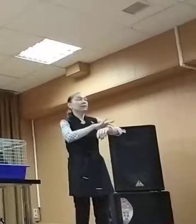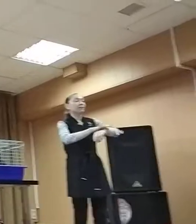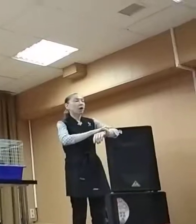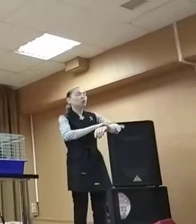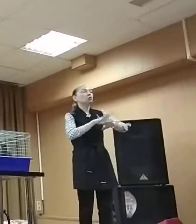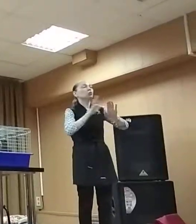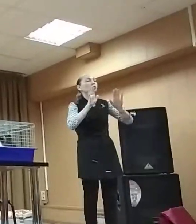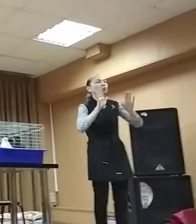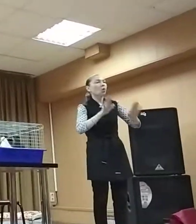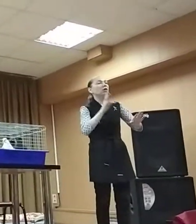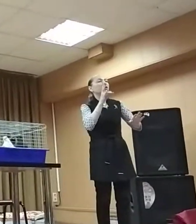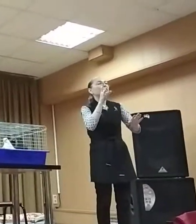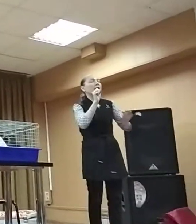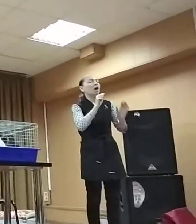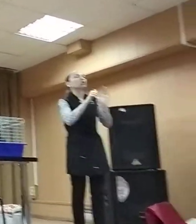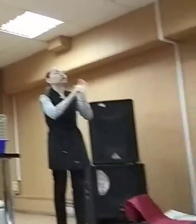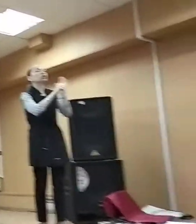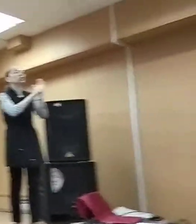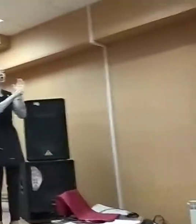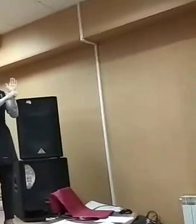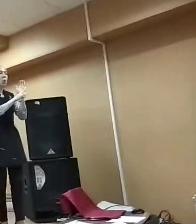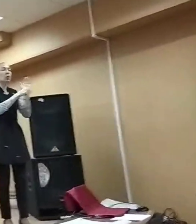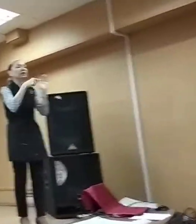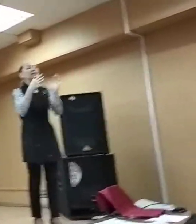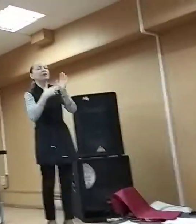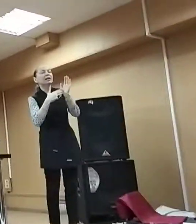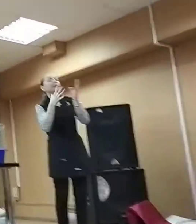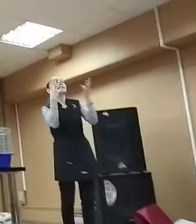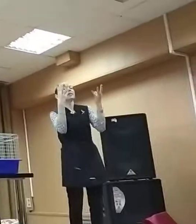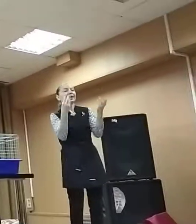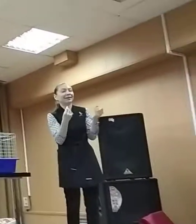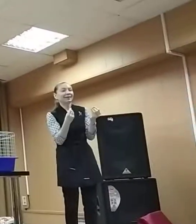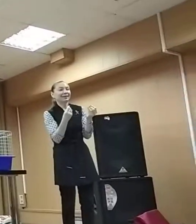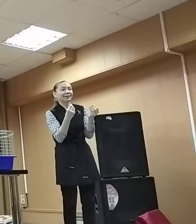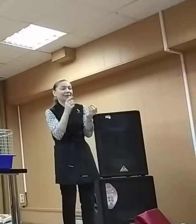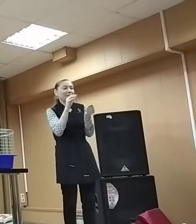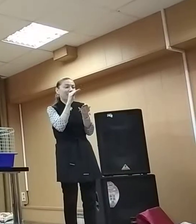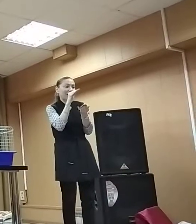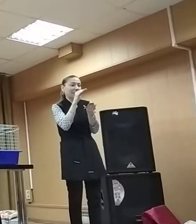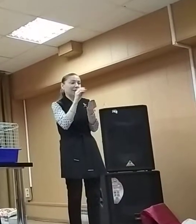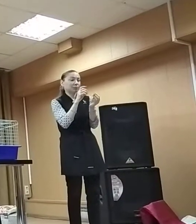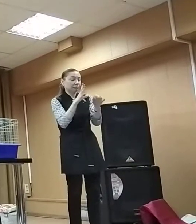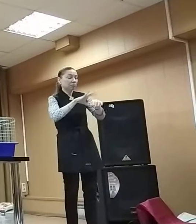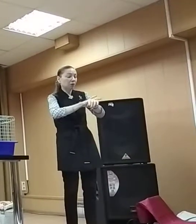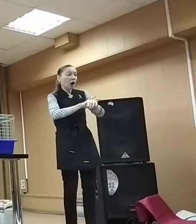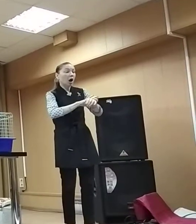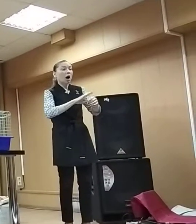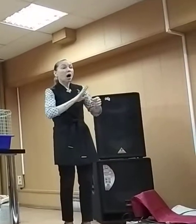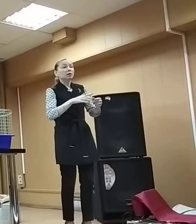появляется только на 6-9 день. Дальше его не оденешь.